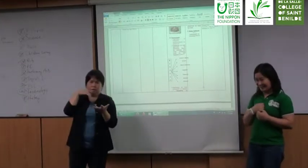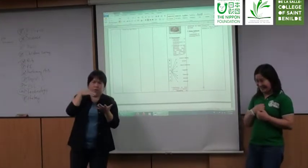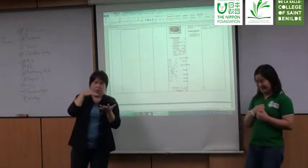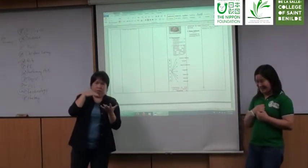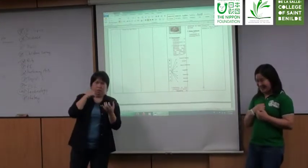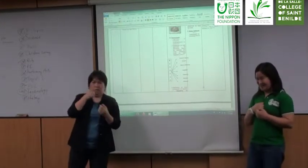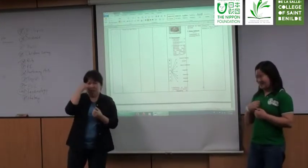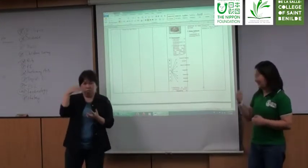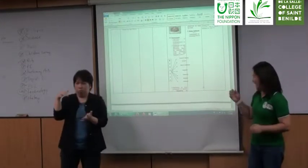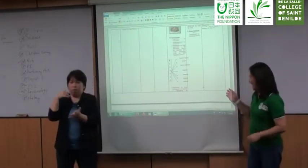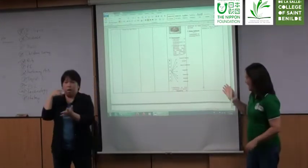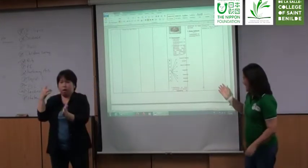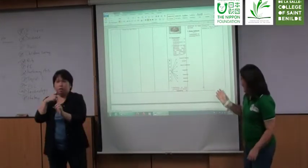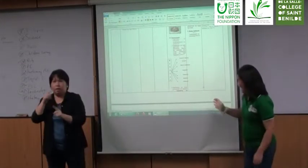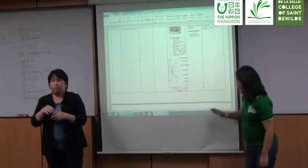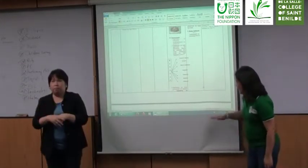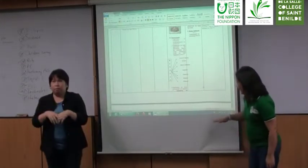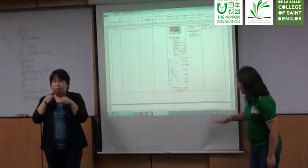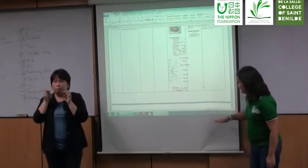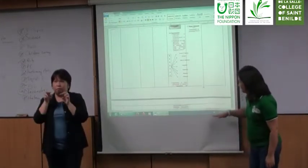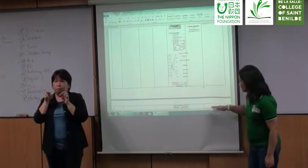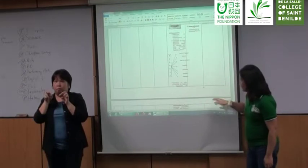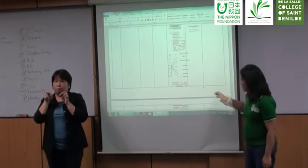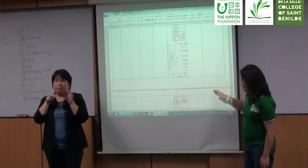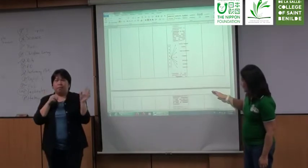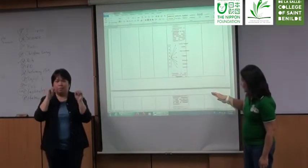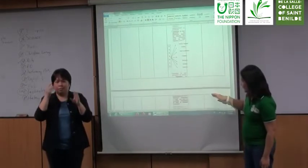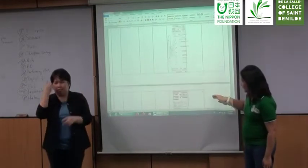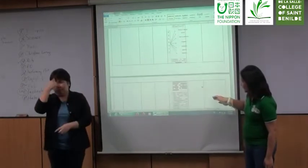Sorry. Okay? Yan. Then,